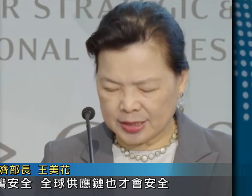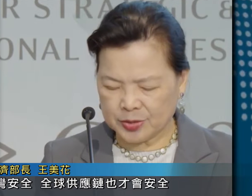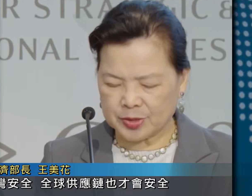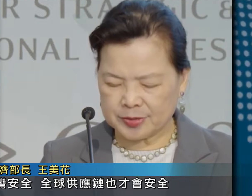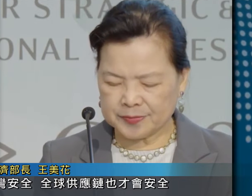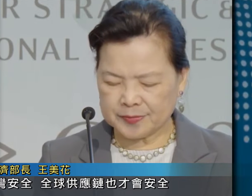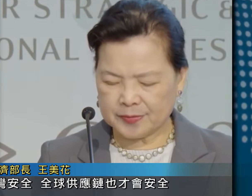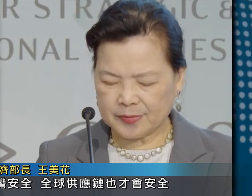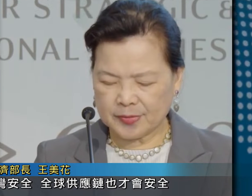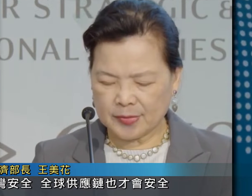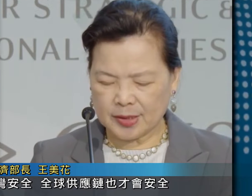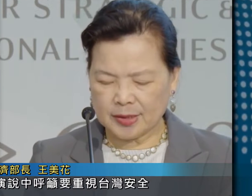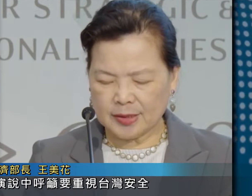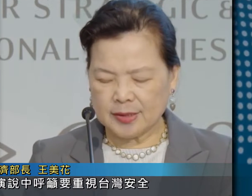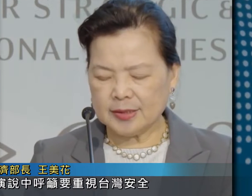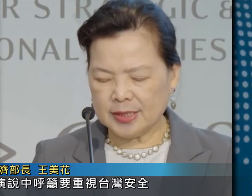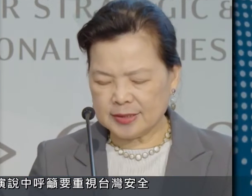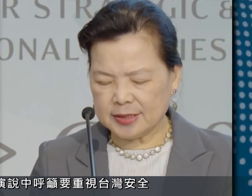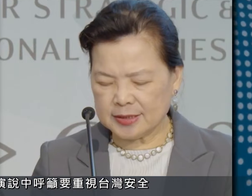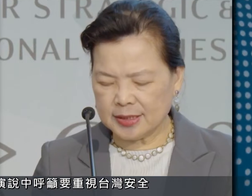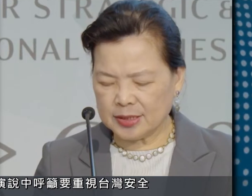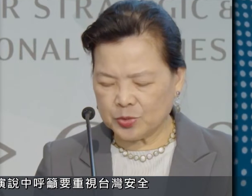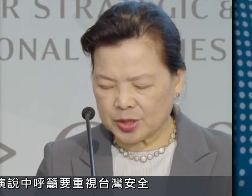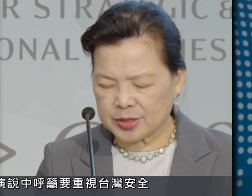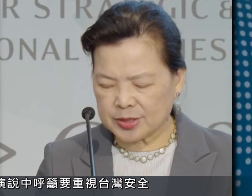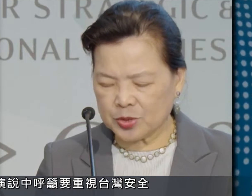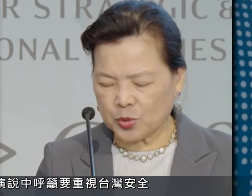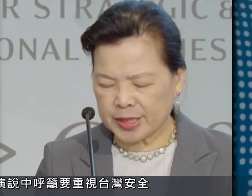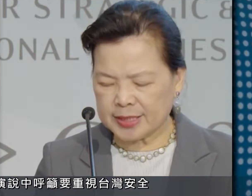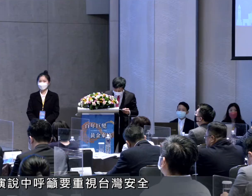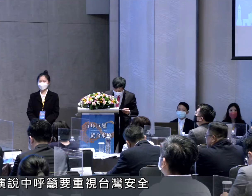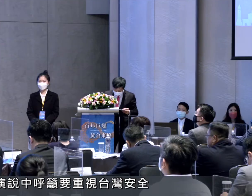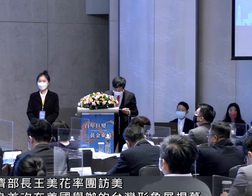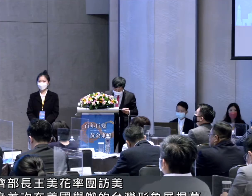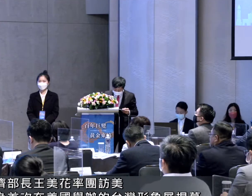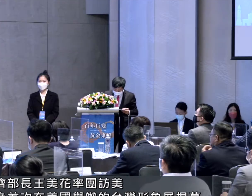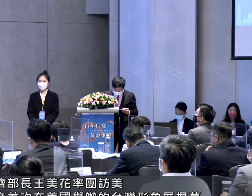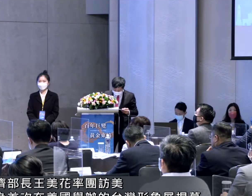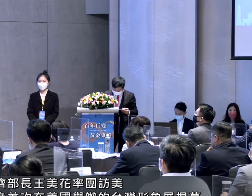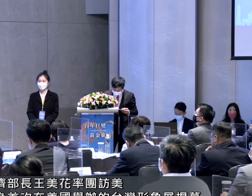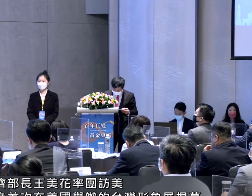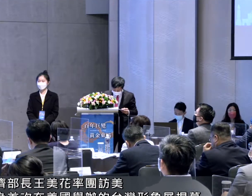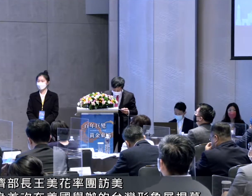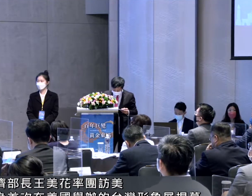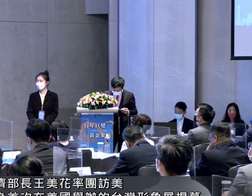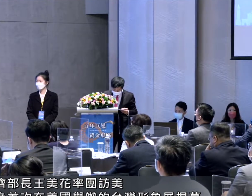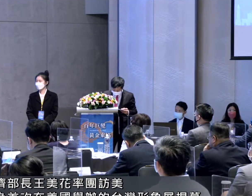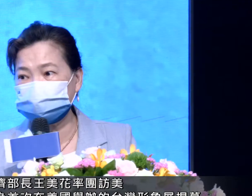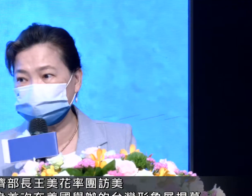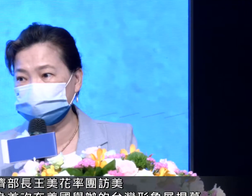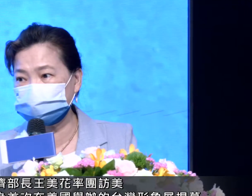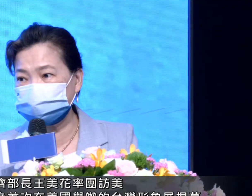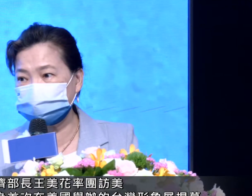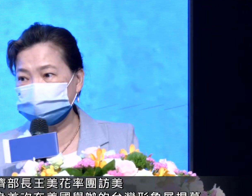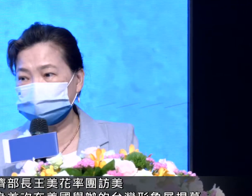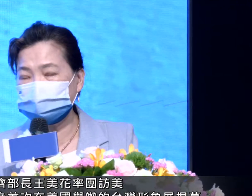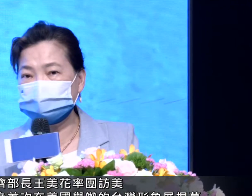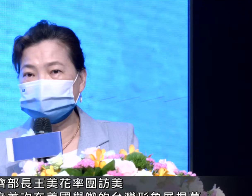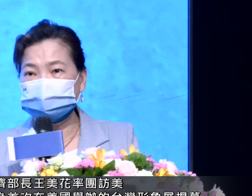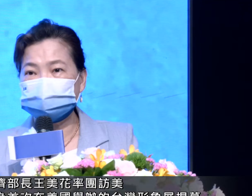secure. 在演说中呼吁要重视台湾安全，经济部长王美花率团访美，要为首次在美国举办的台湾形象展